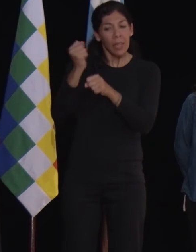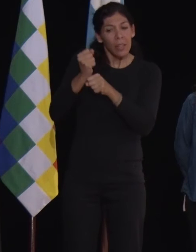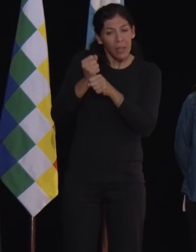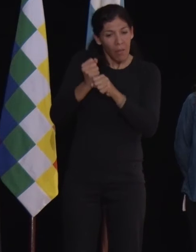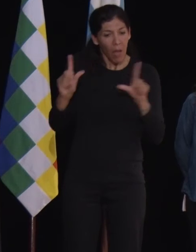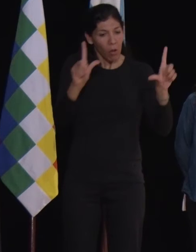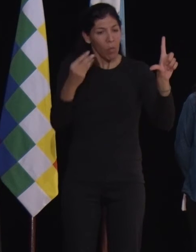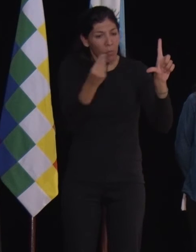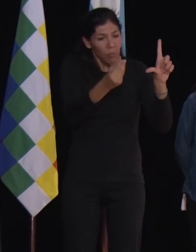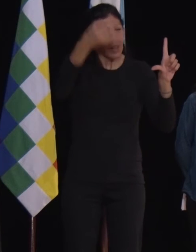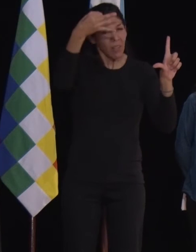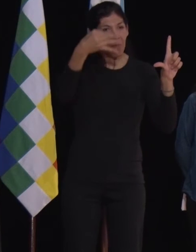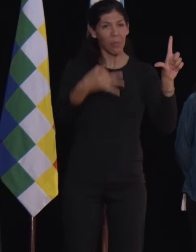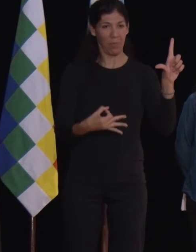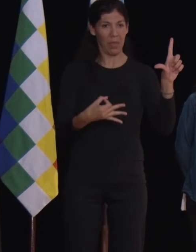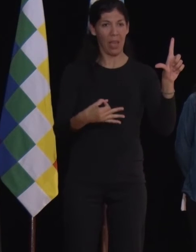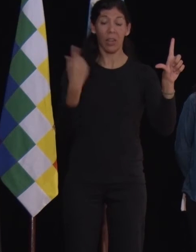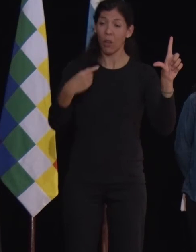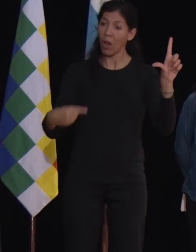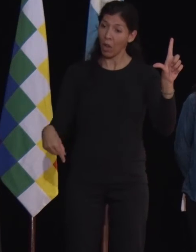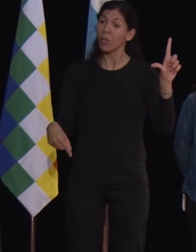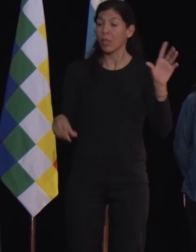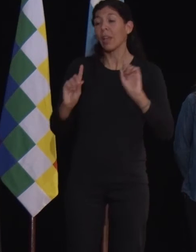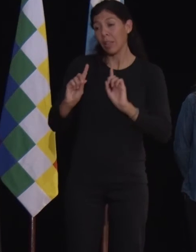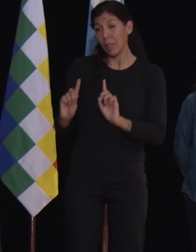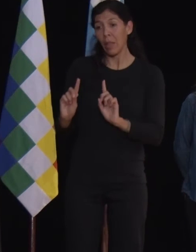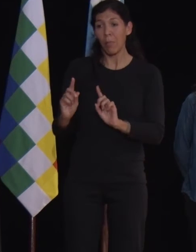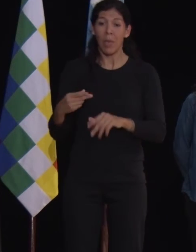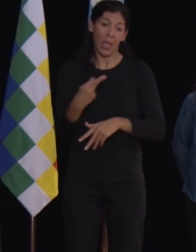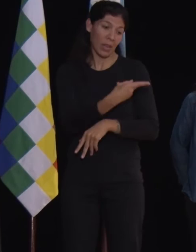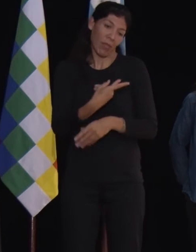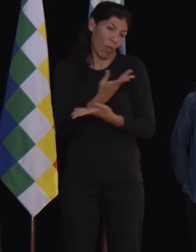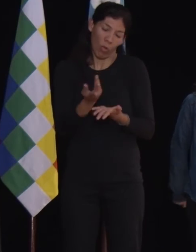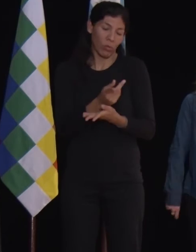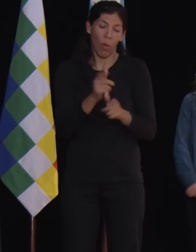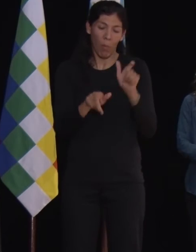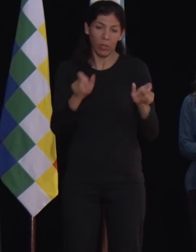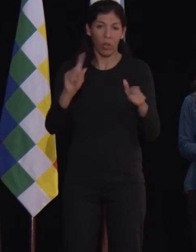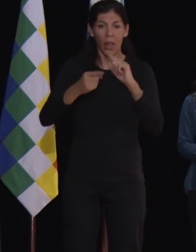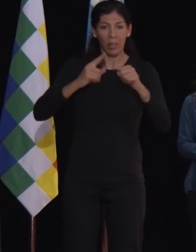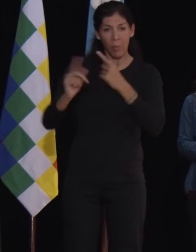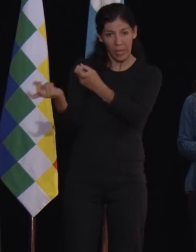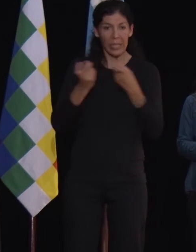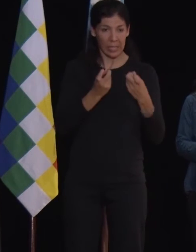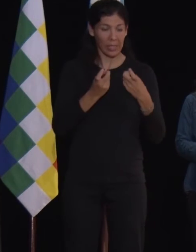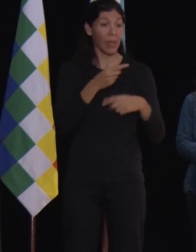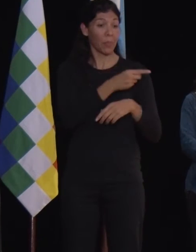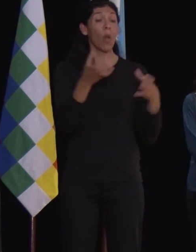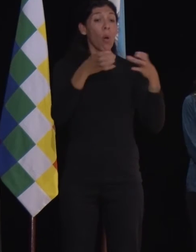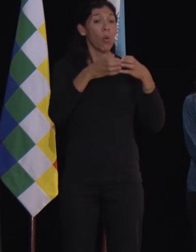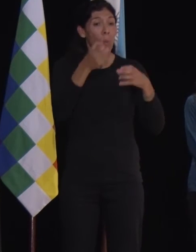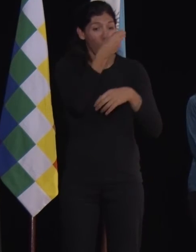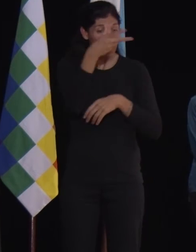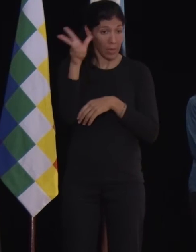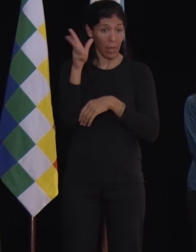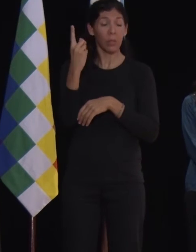medida y con los recursos que nosotros también necesitamos en nuestra experiencia personal el grupo miradas estuvo un